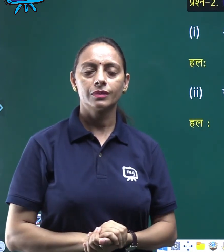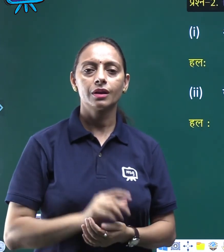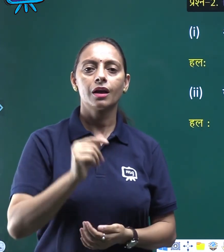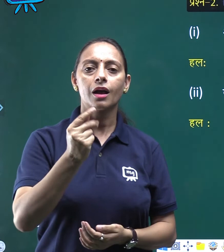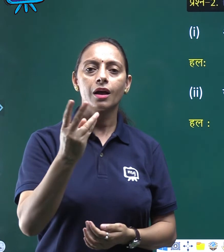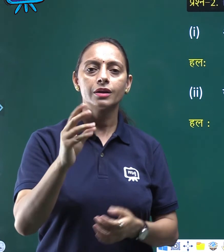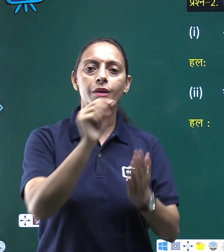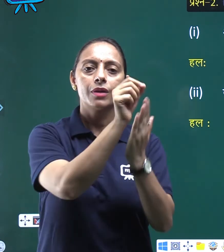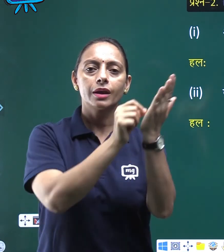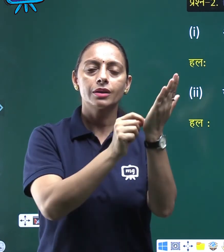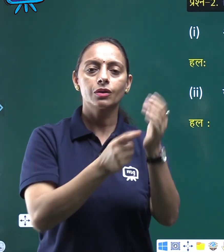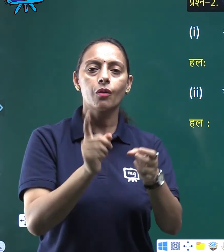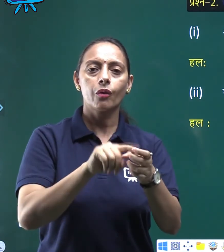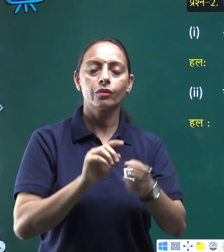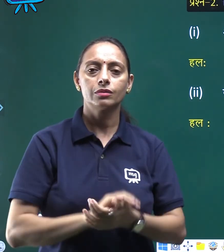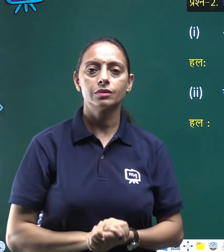निम्नलिखित को